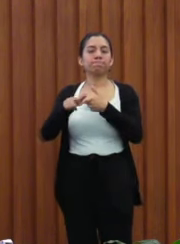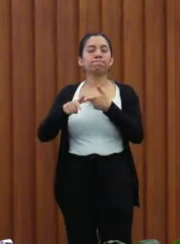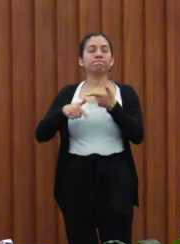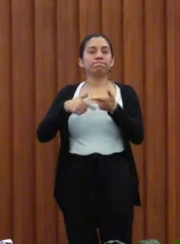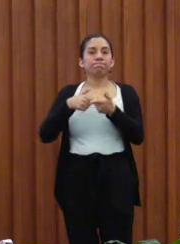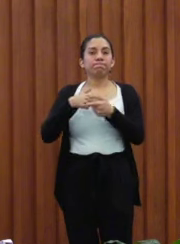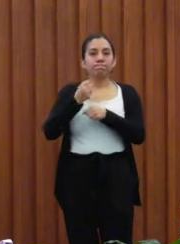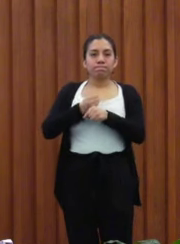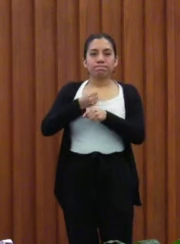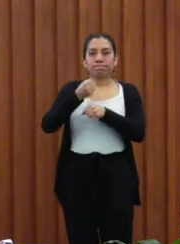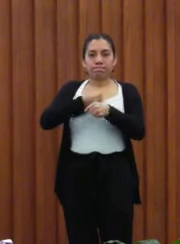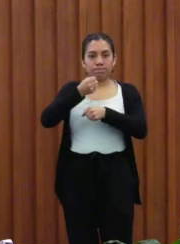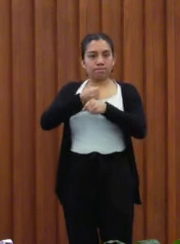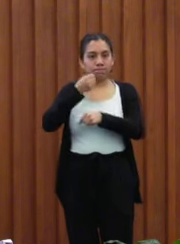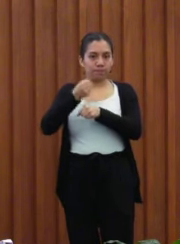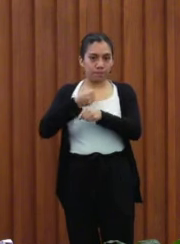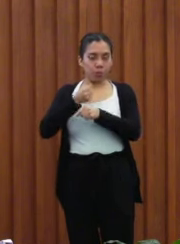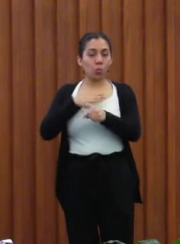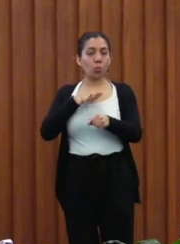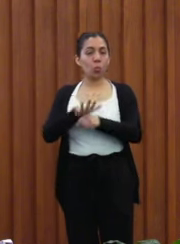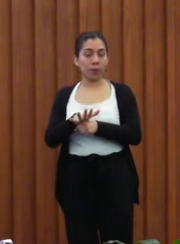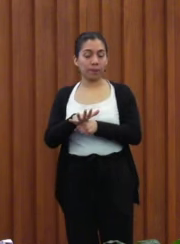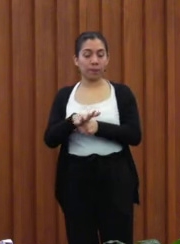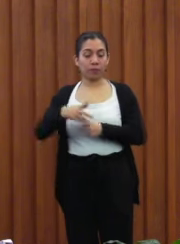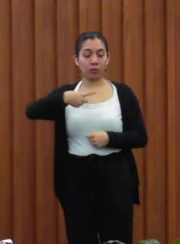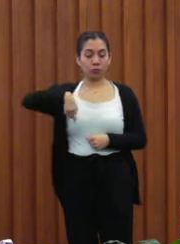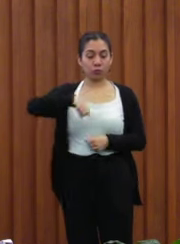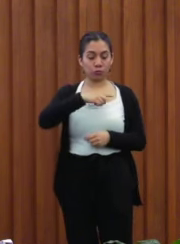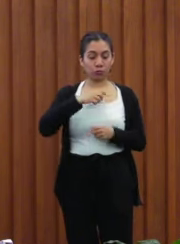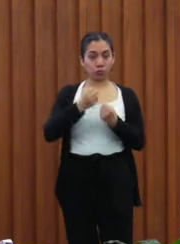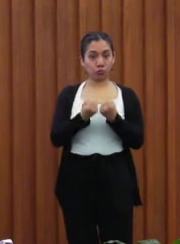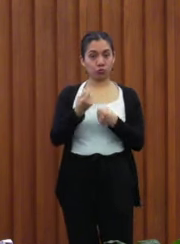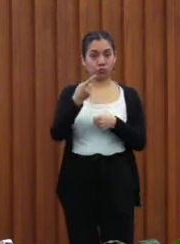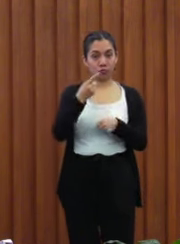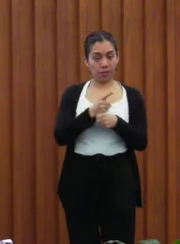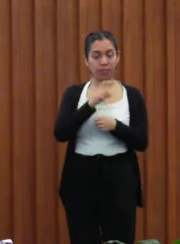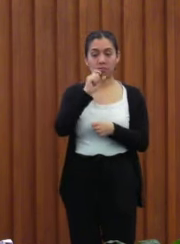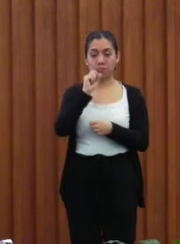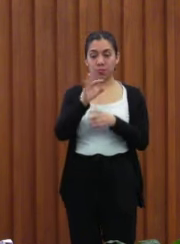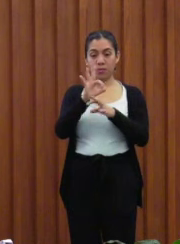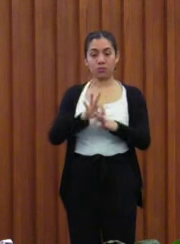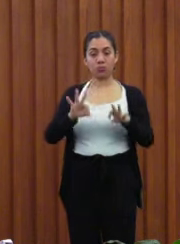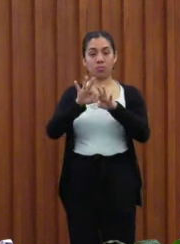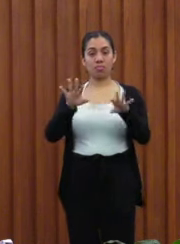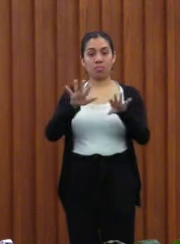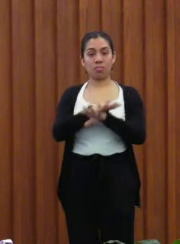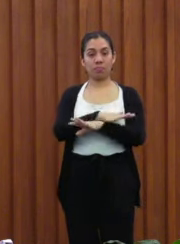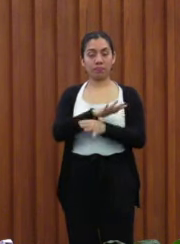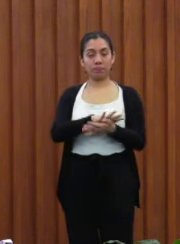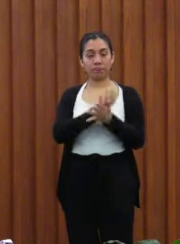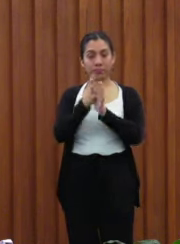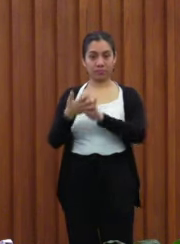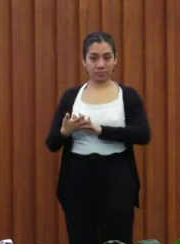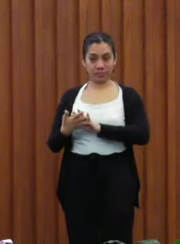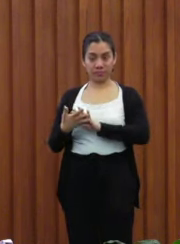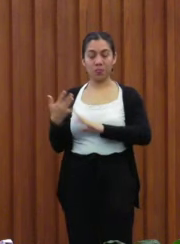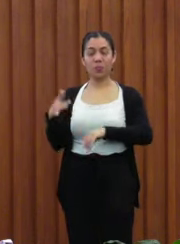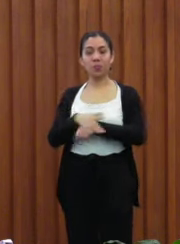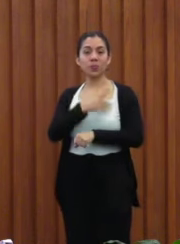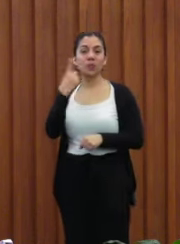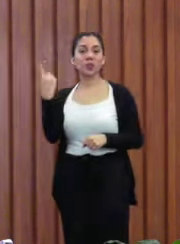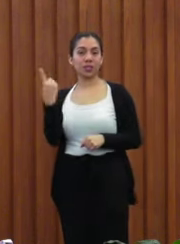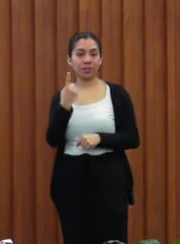insistiendo, y es todo lo que nos toca como sociedad también cambiar. Ahí lo ponían, hay la